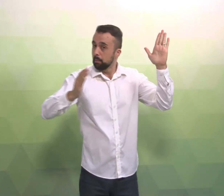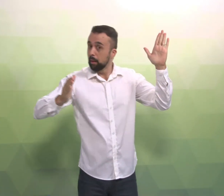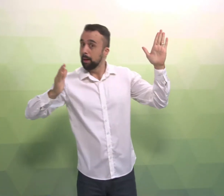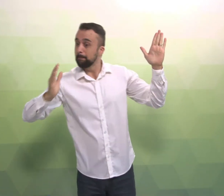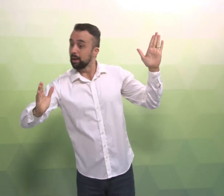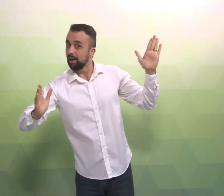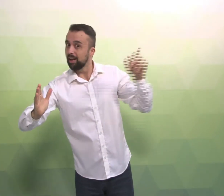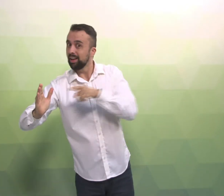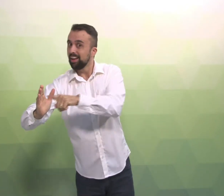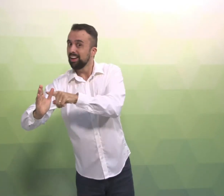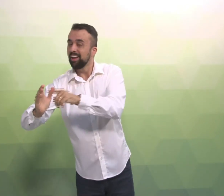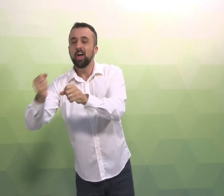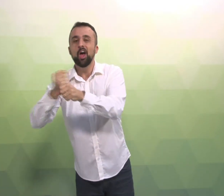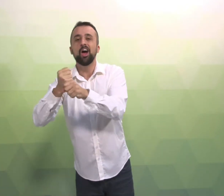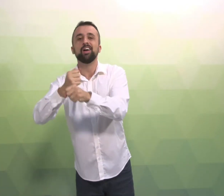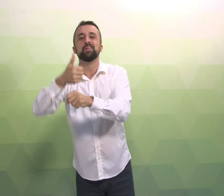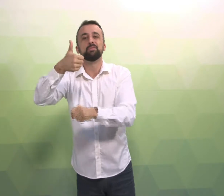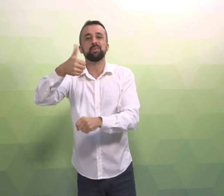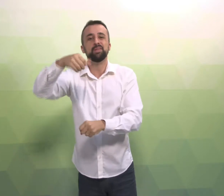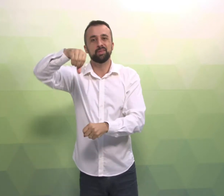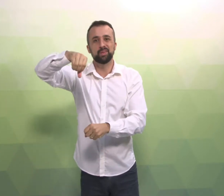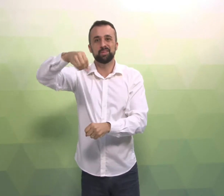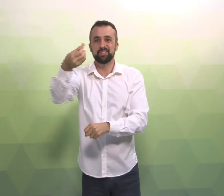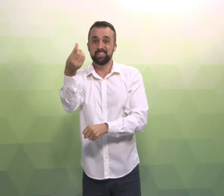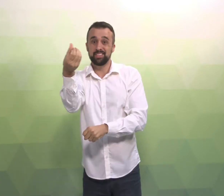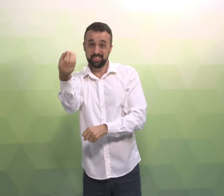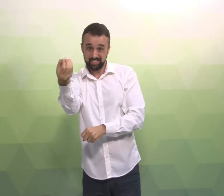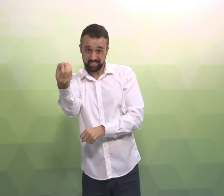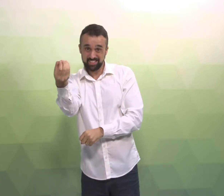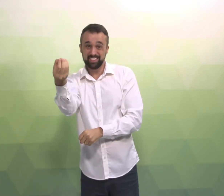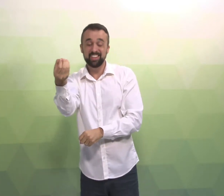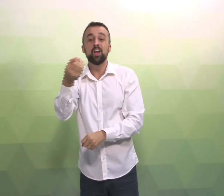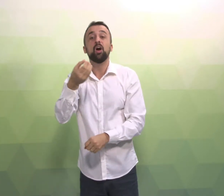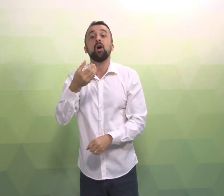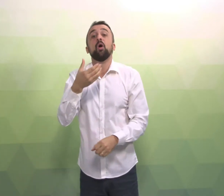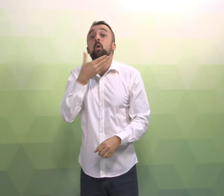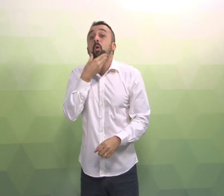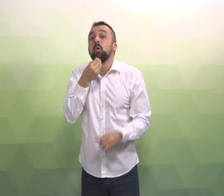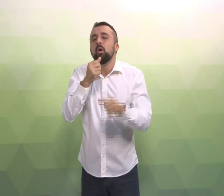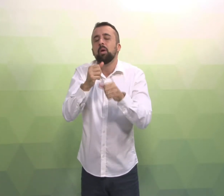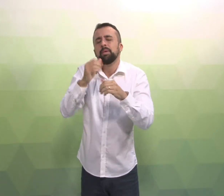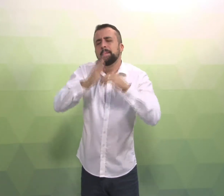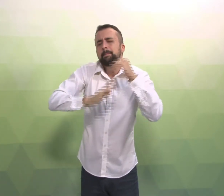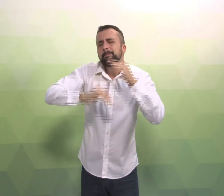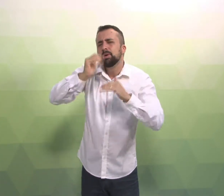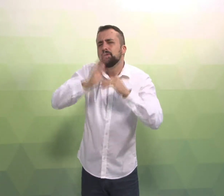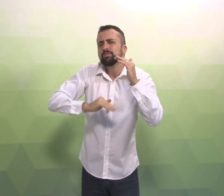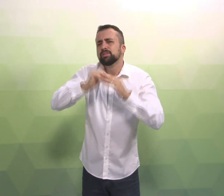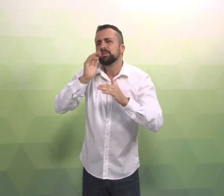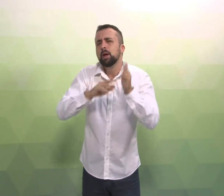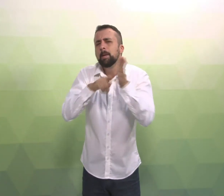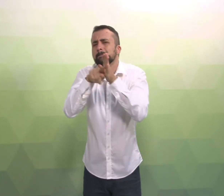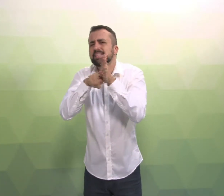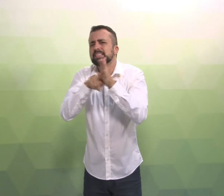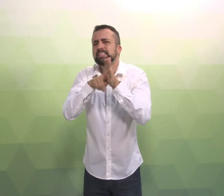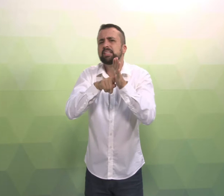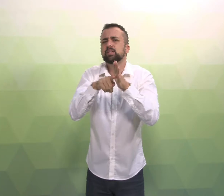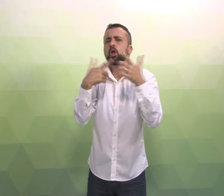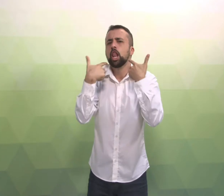passou durante séculos, até que em 1960, um linguista dos Estados Unidos chamado William Stoke,